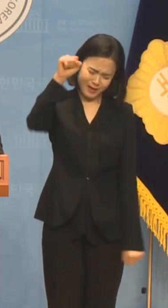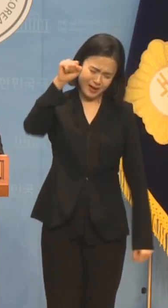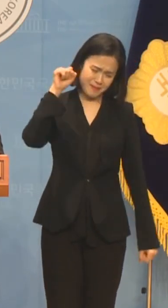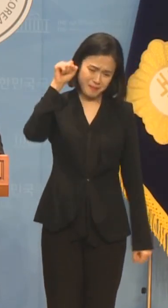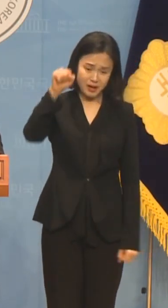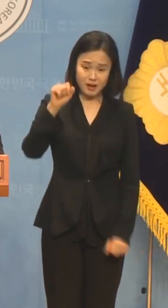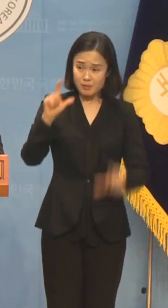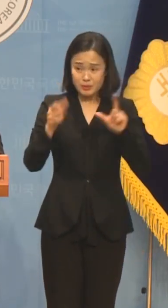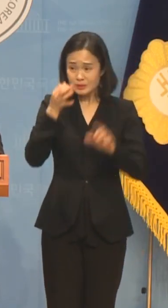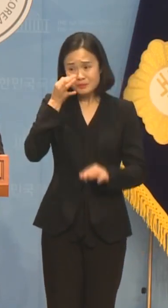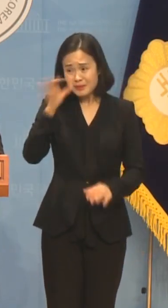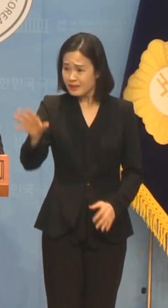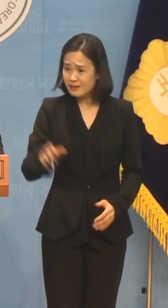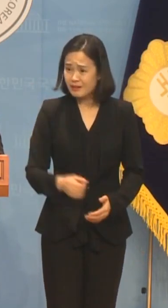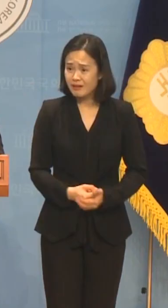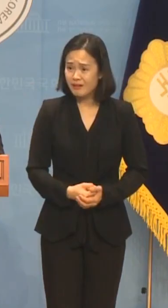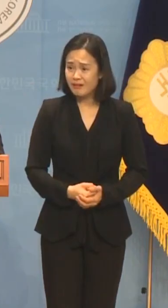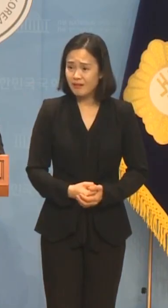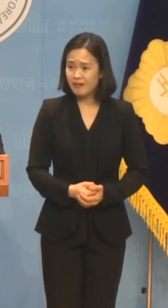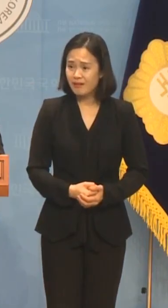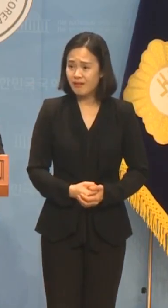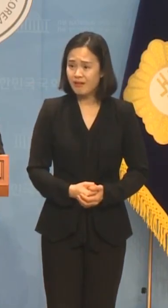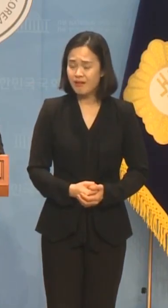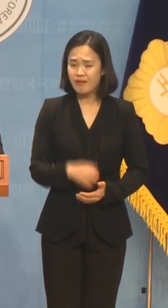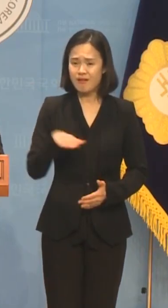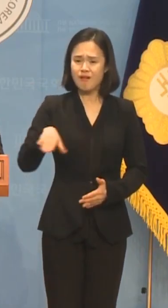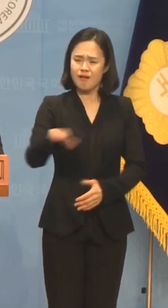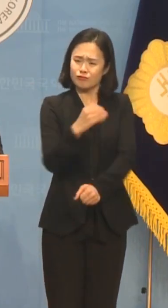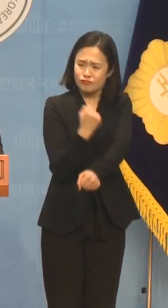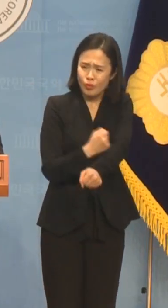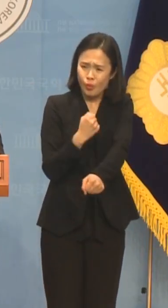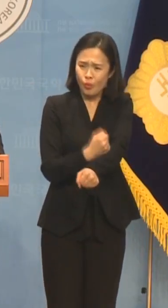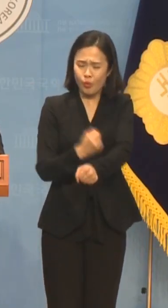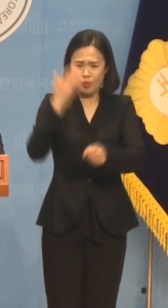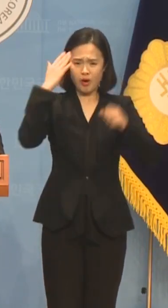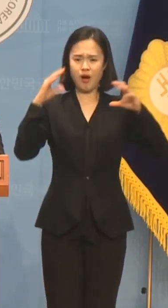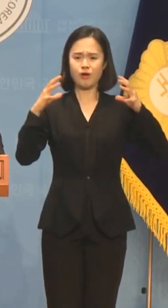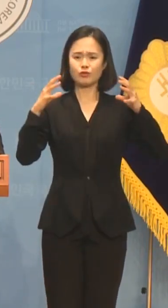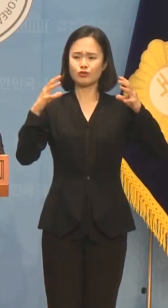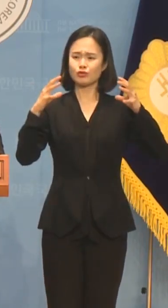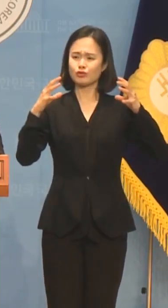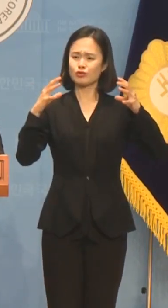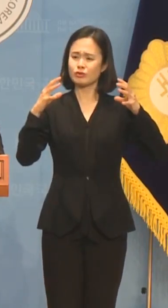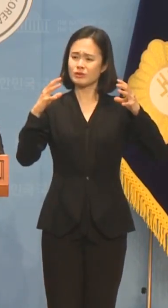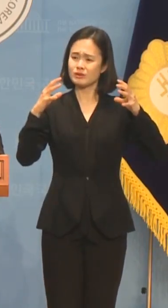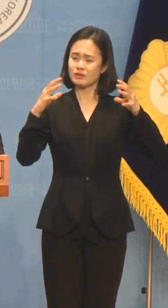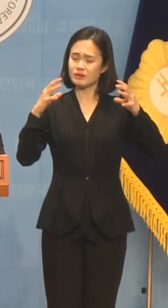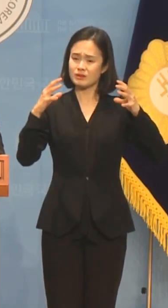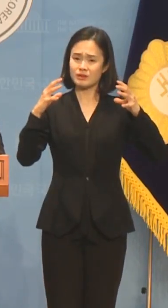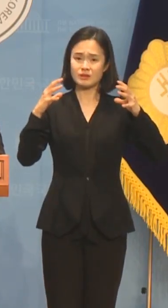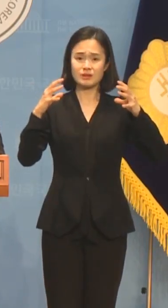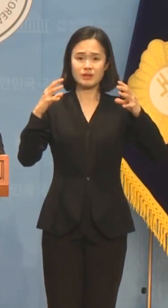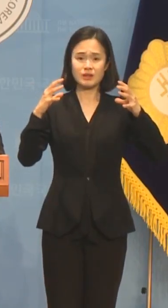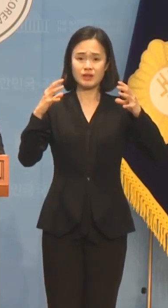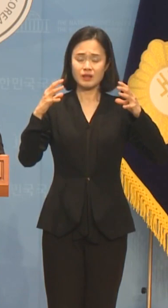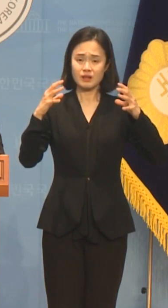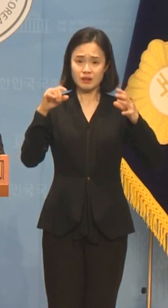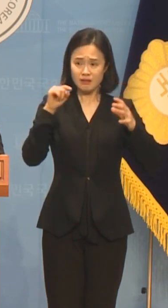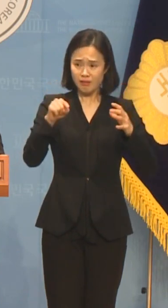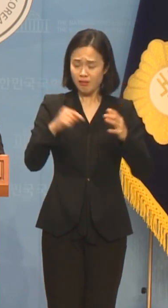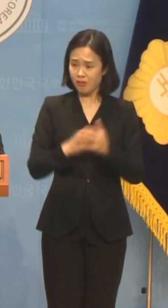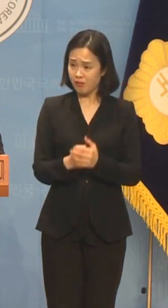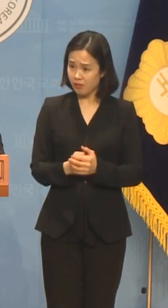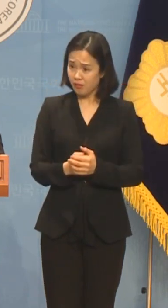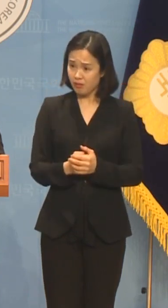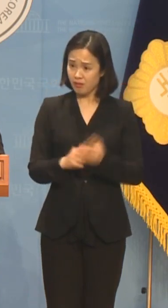그들이 겨우 지켜내고 있는 대한민국 국격을 외교 사령탑이라는 자가 망언 몇